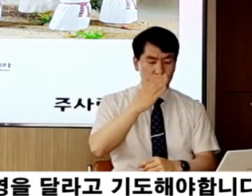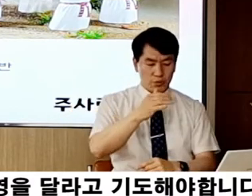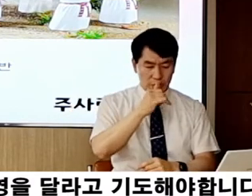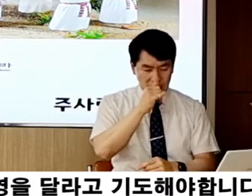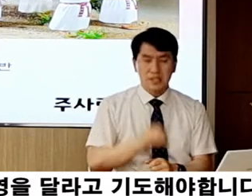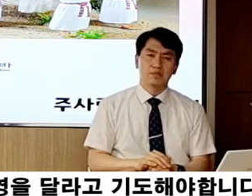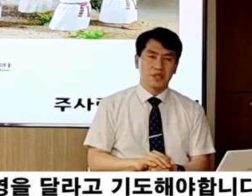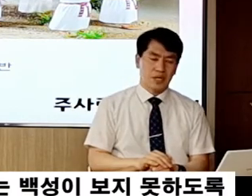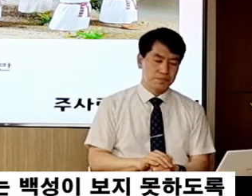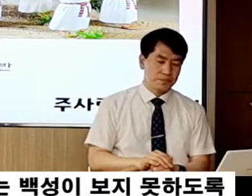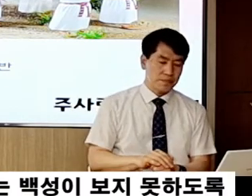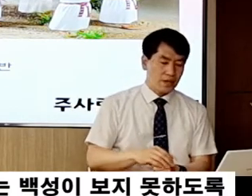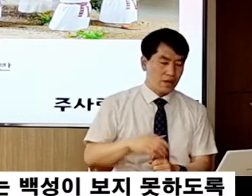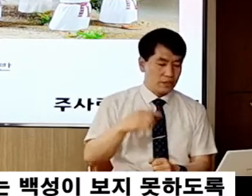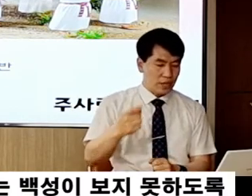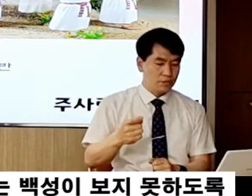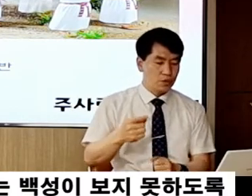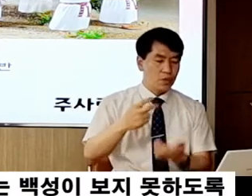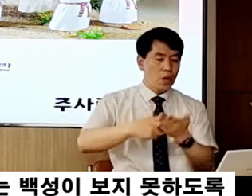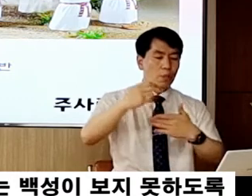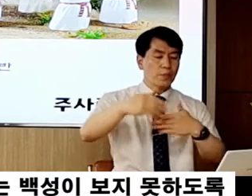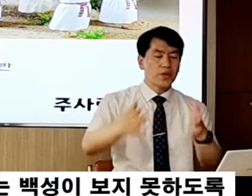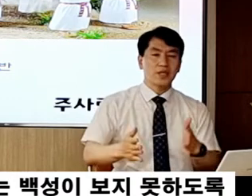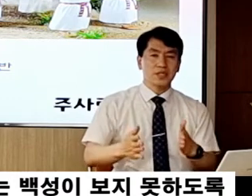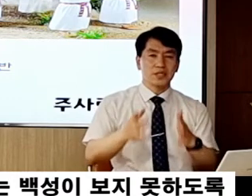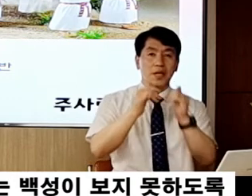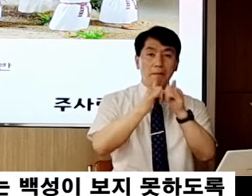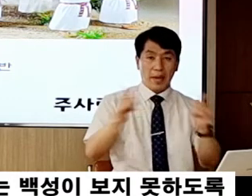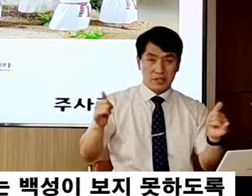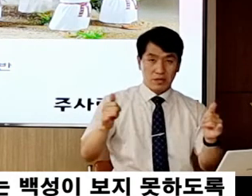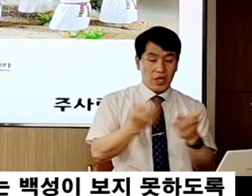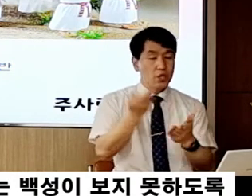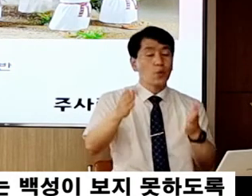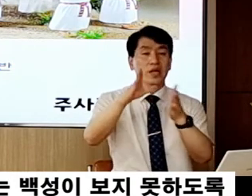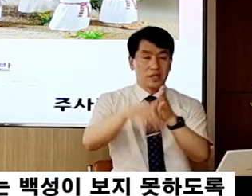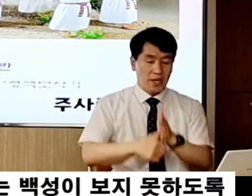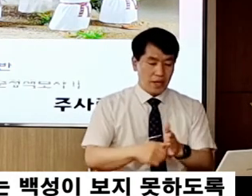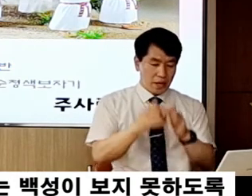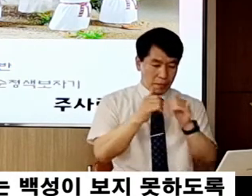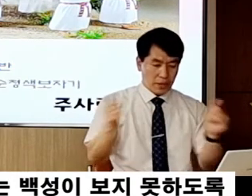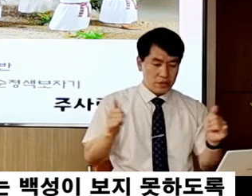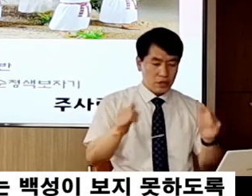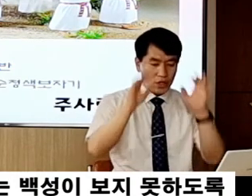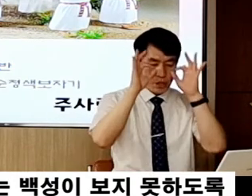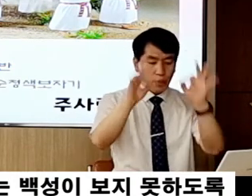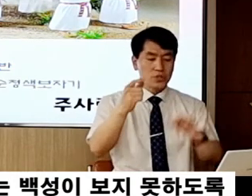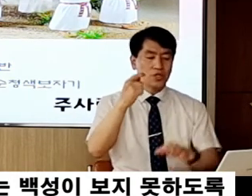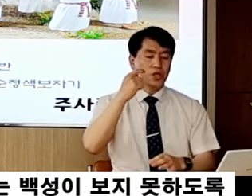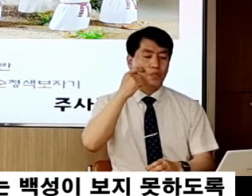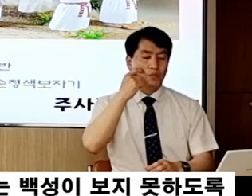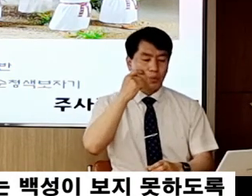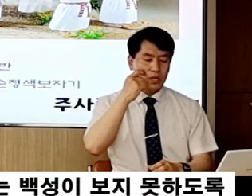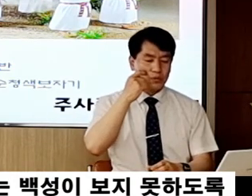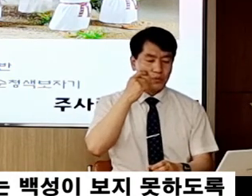수 있습니다. 다음으로 법궤는 백성이 이동할 때 백성이 보지